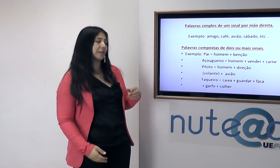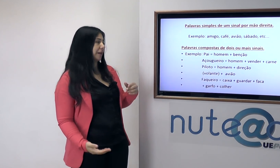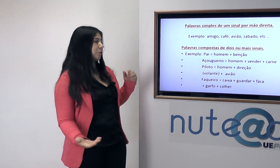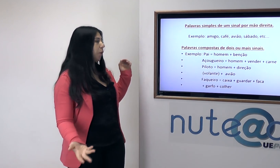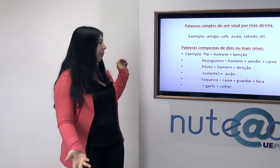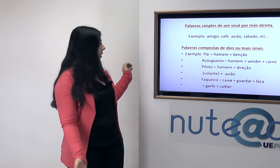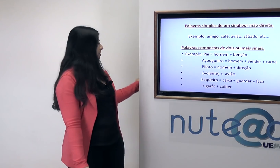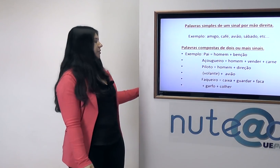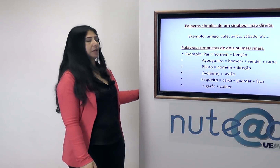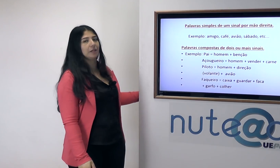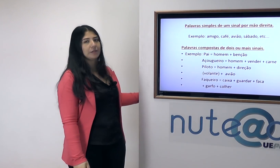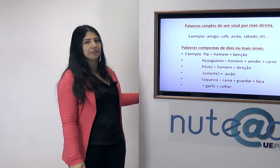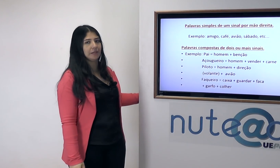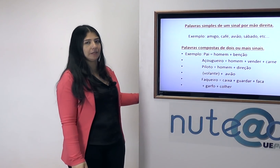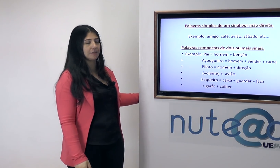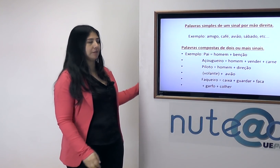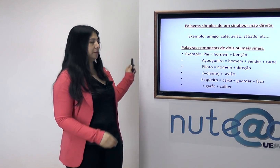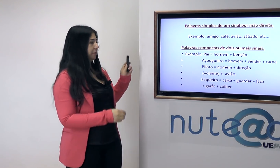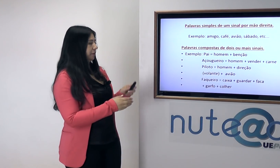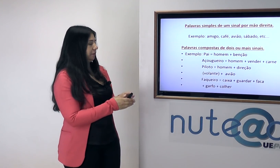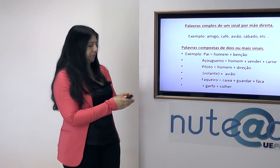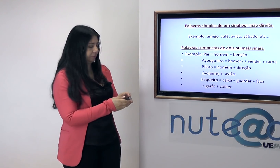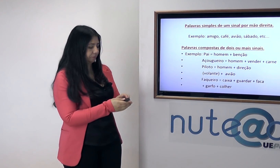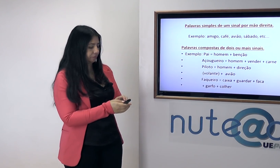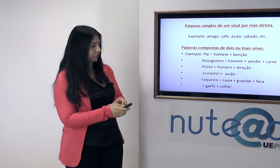sinais compostos na língua de sinais.